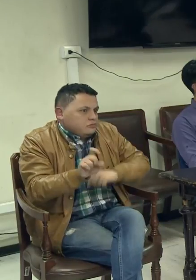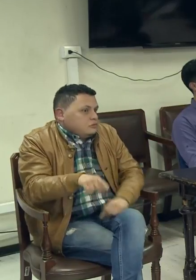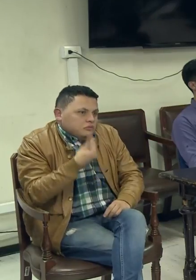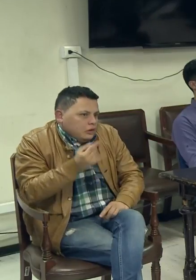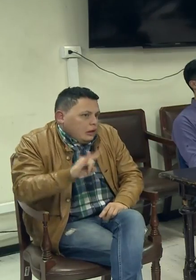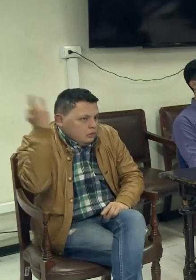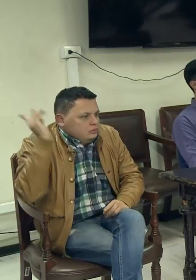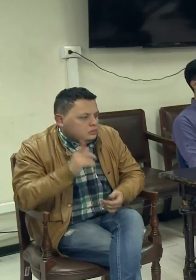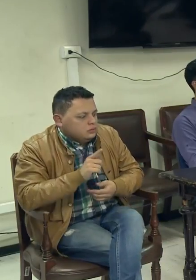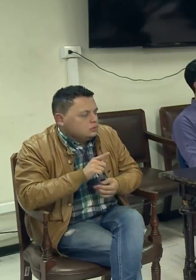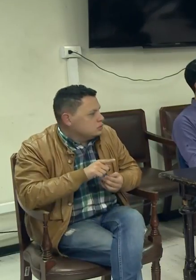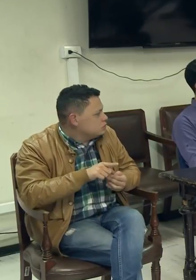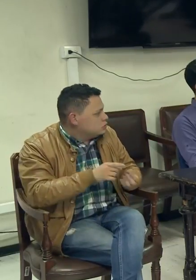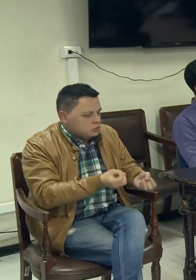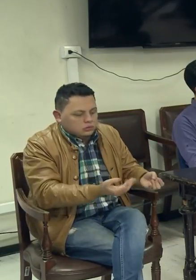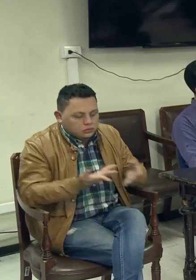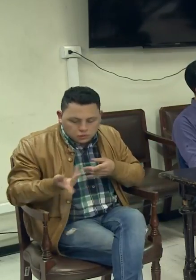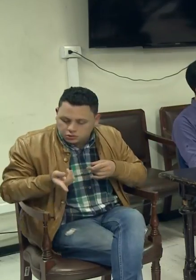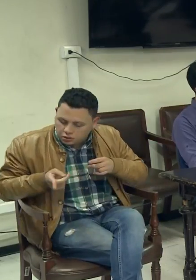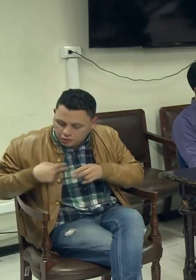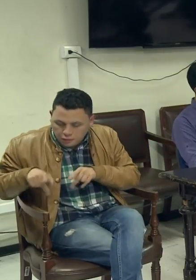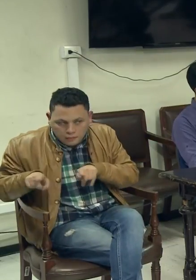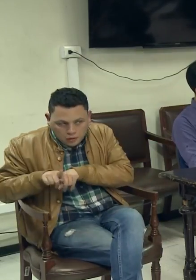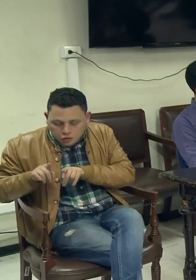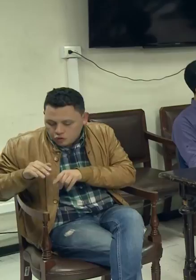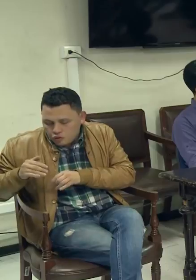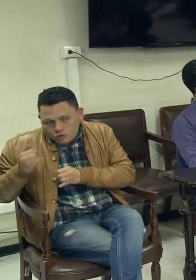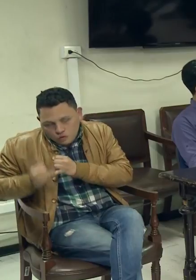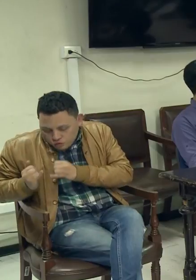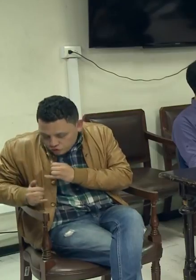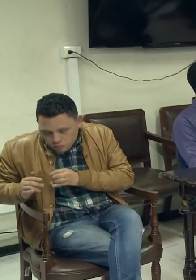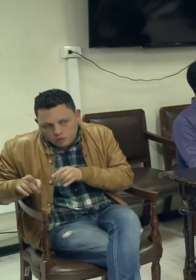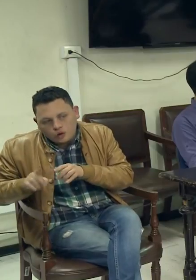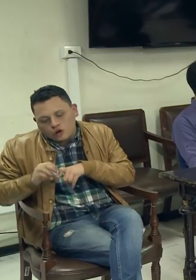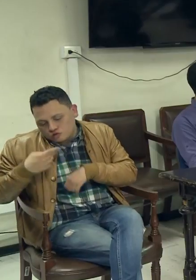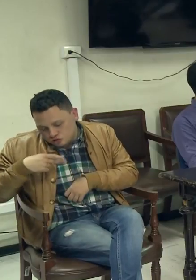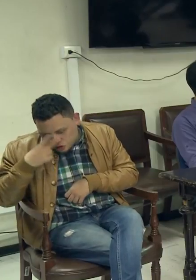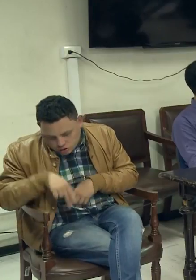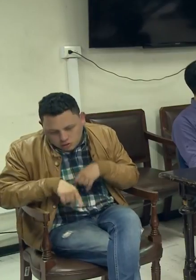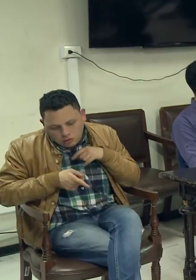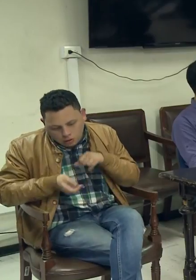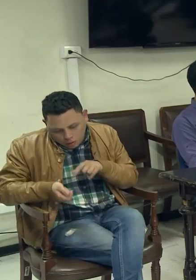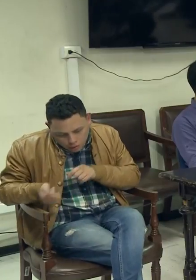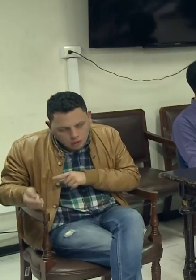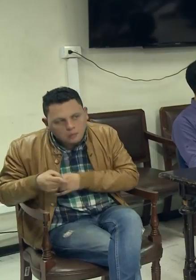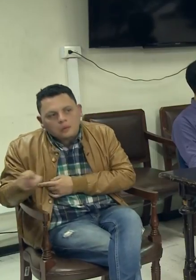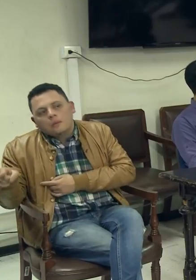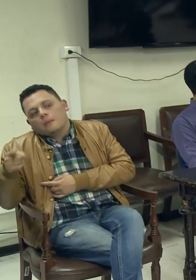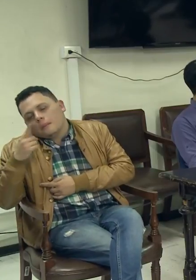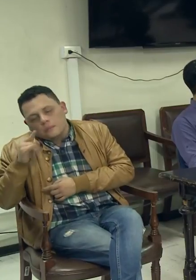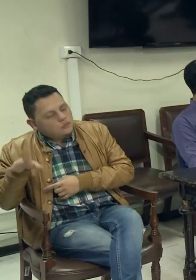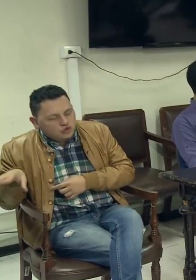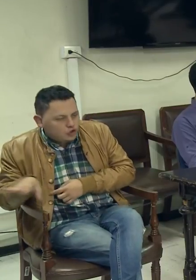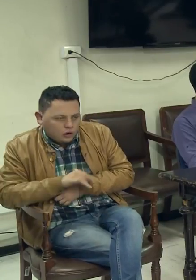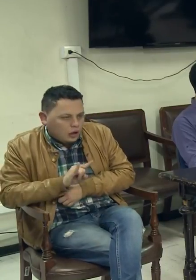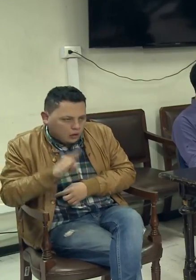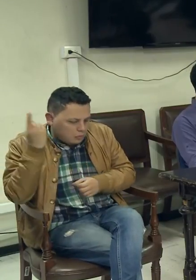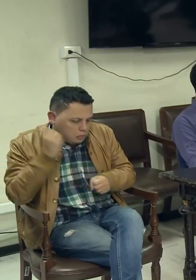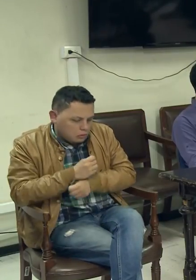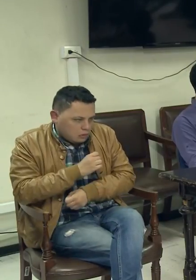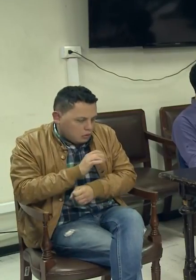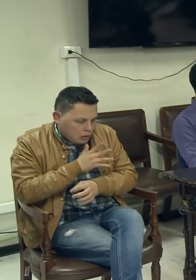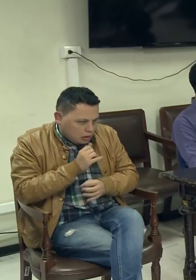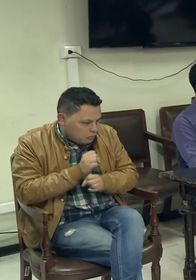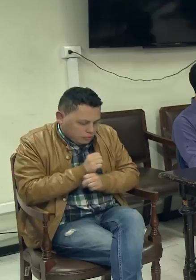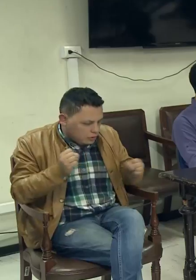Y ella le dan de comer a sus hermanitos menores, a sus hijos, a sus padres, todos han perdido el trabajo